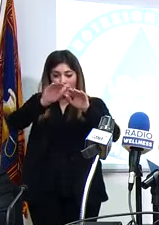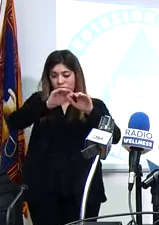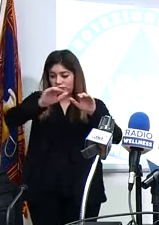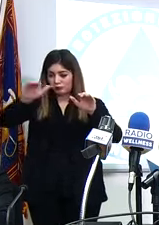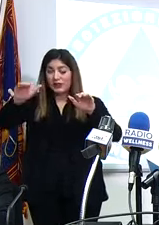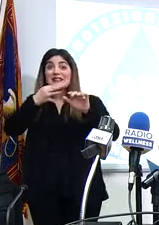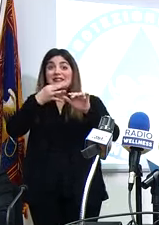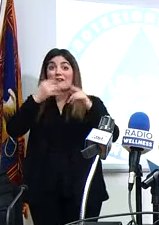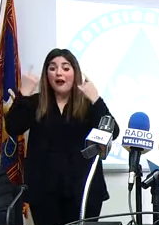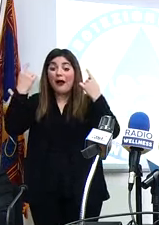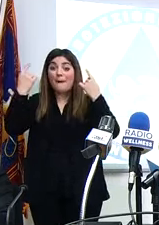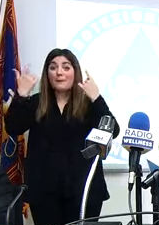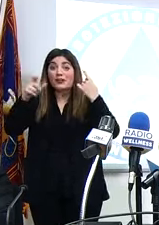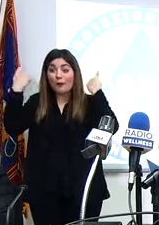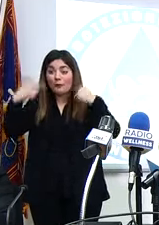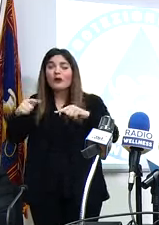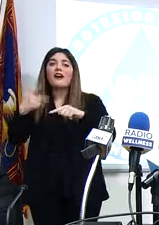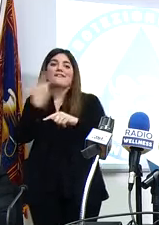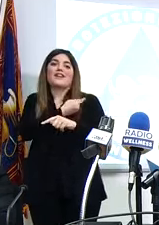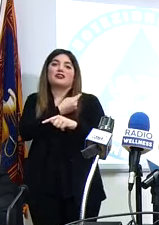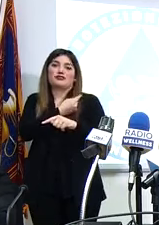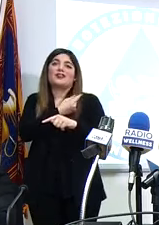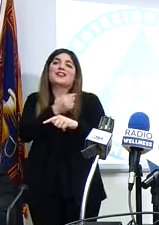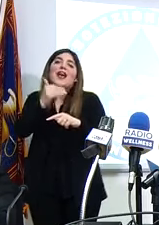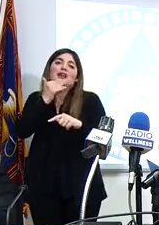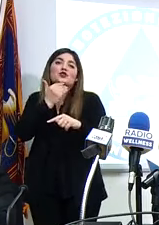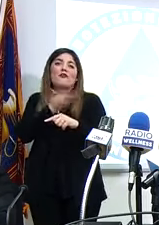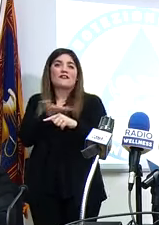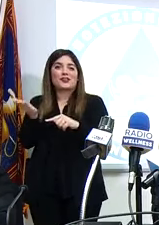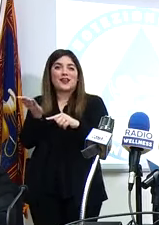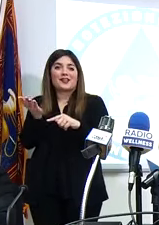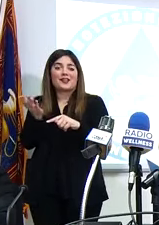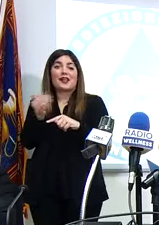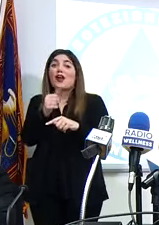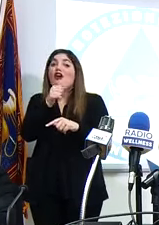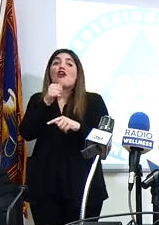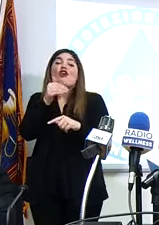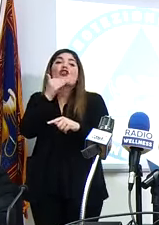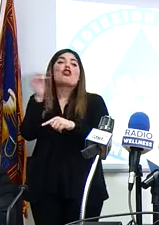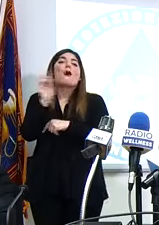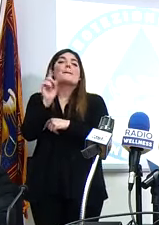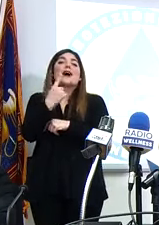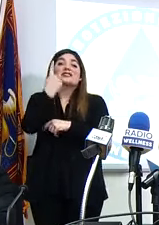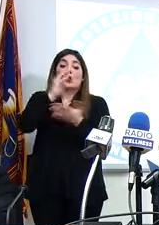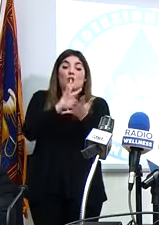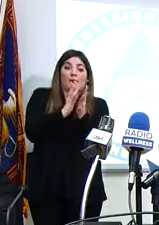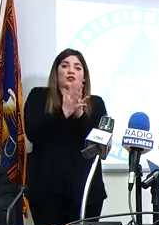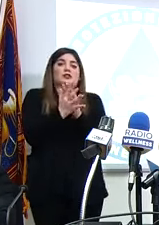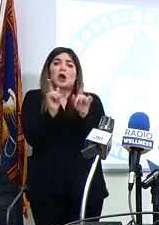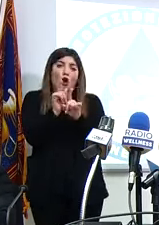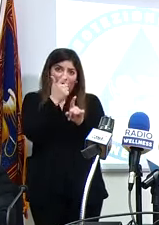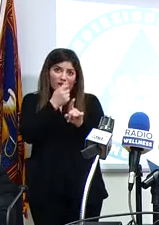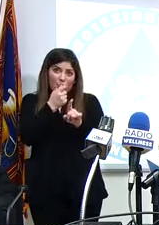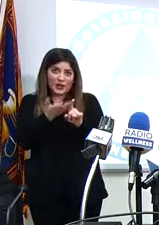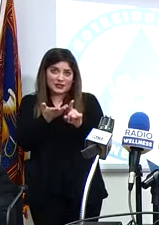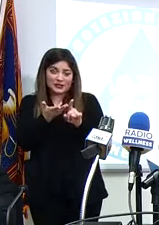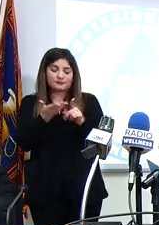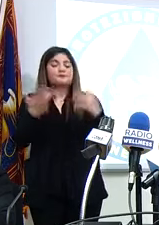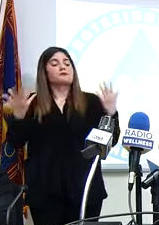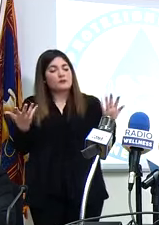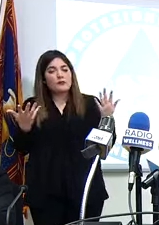vaccini. Quindi non basta una singola mutazione, come è vero anche per l'influenza. Ecco, allora, non abbiamo dati